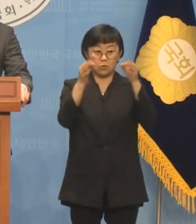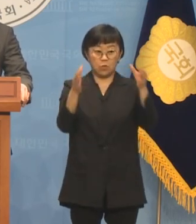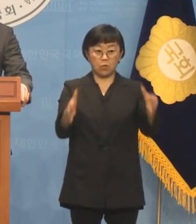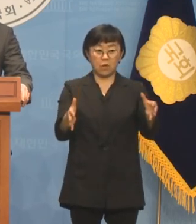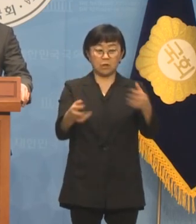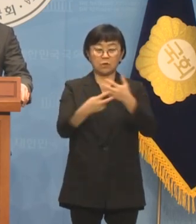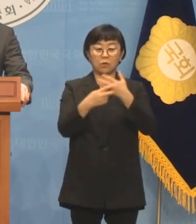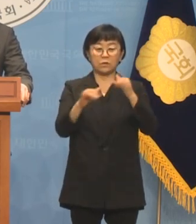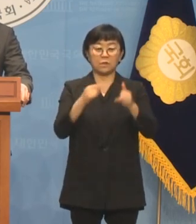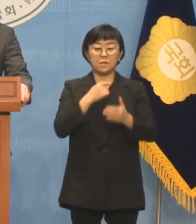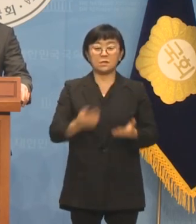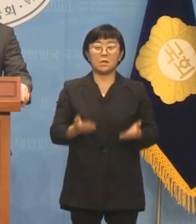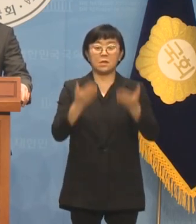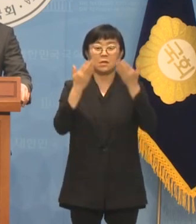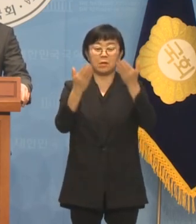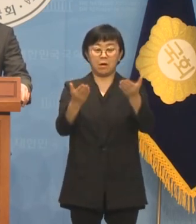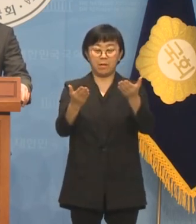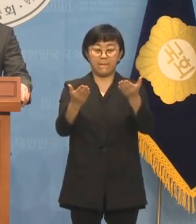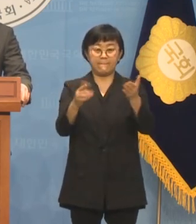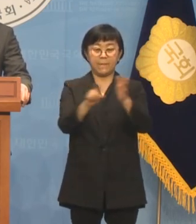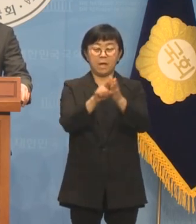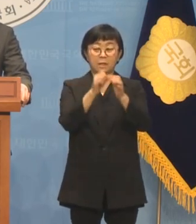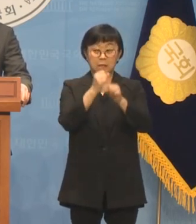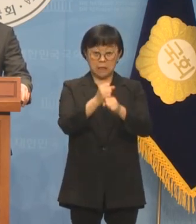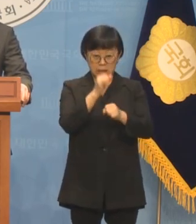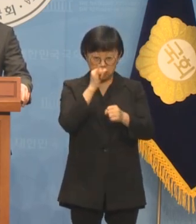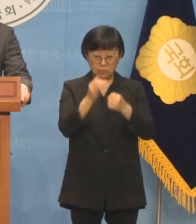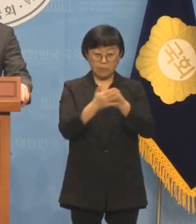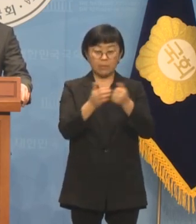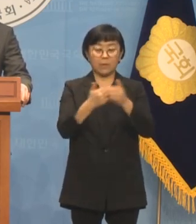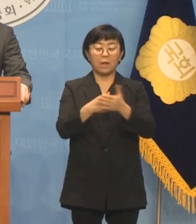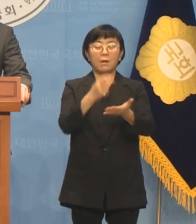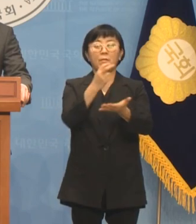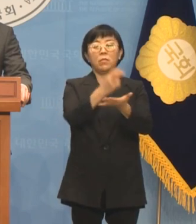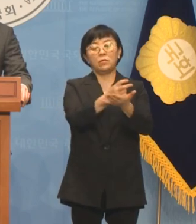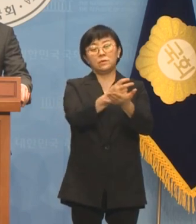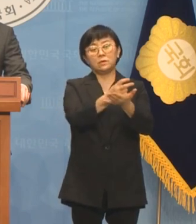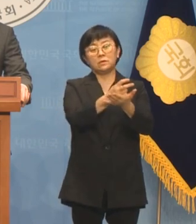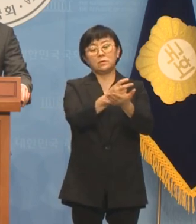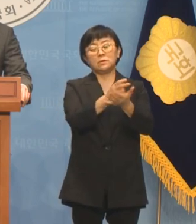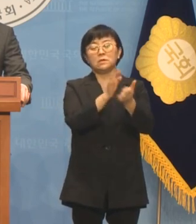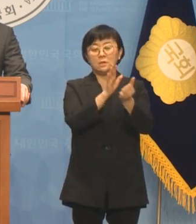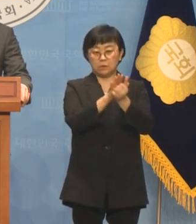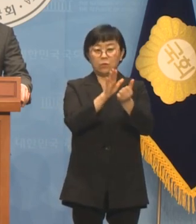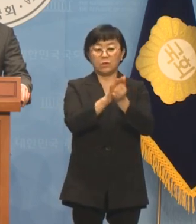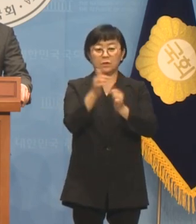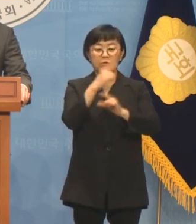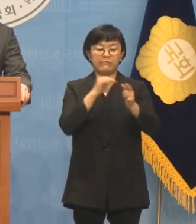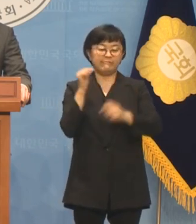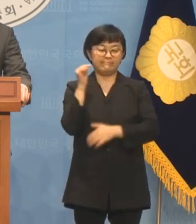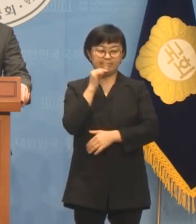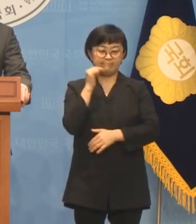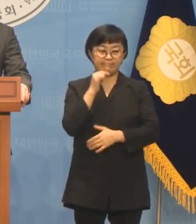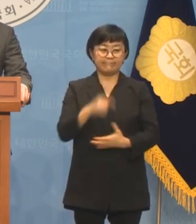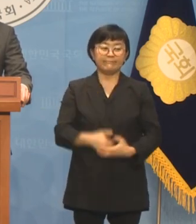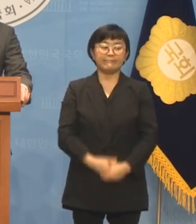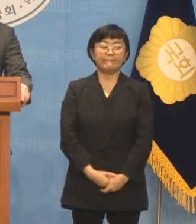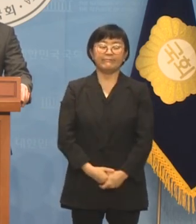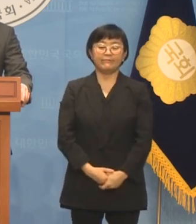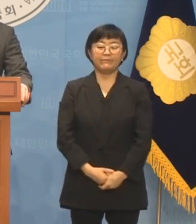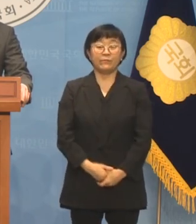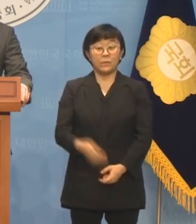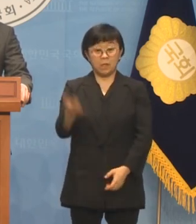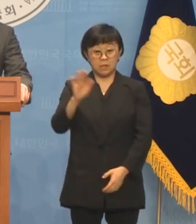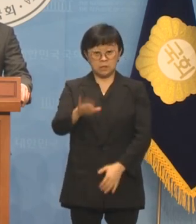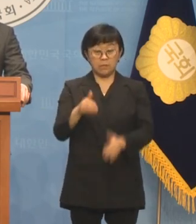의료인들의 희생과 헌신에 주로 의존해왔던 부분들에 대한 법적, 제도적 지원을 강화할 것입니다.